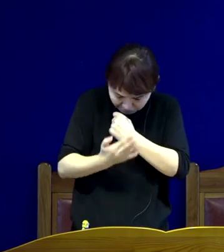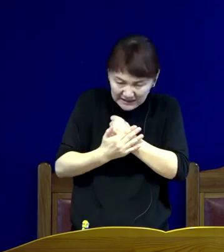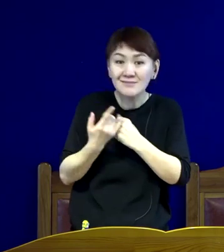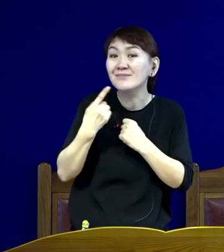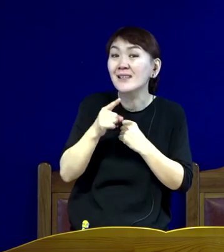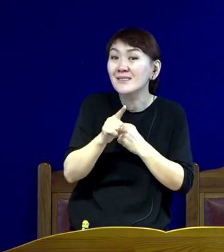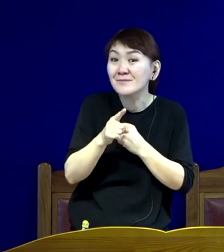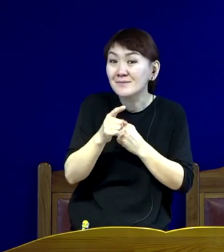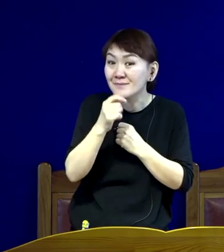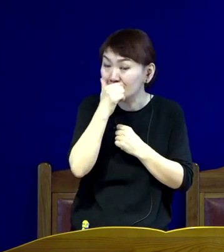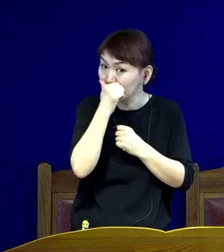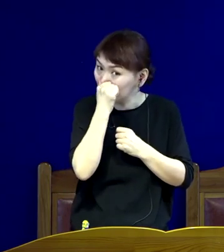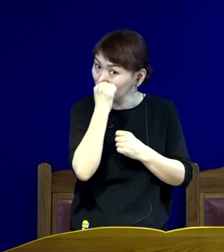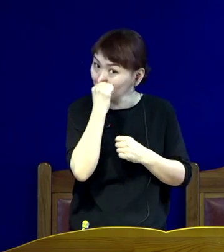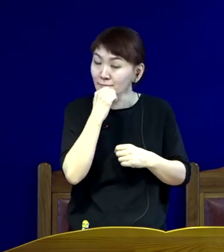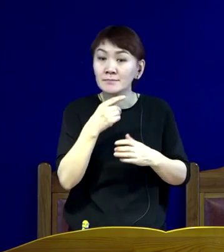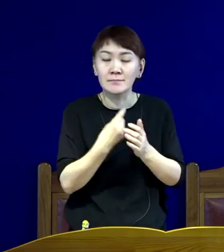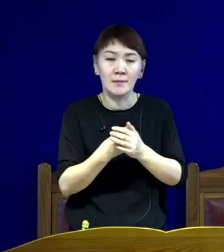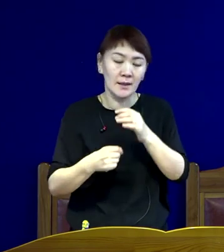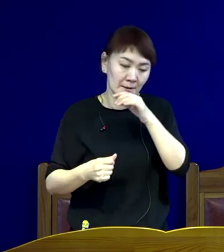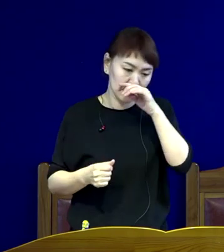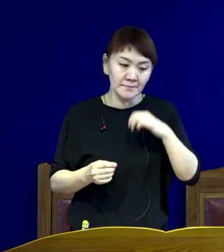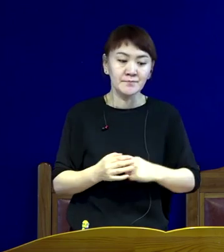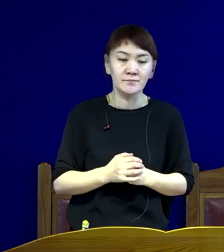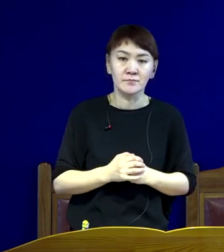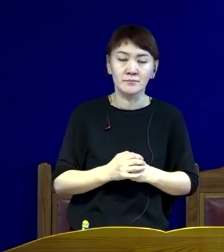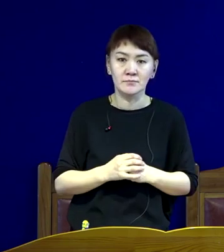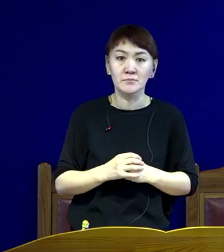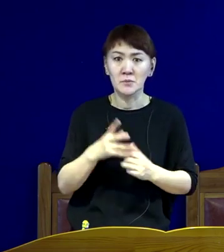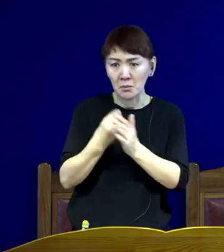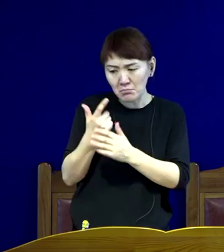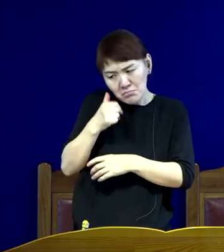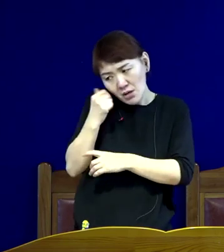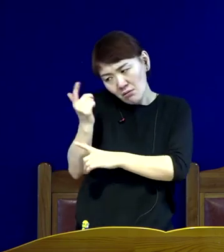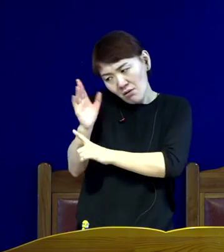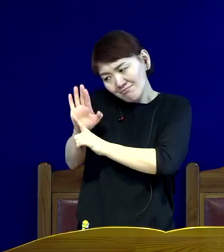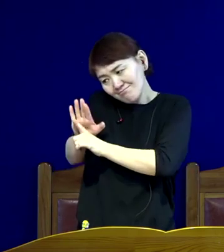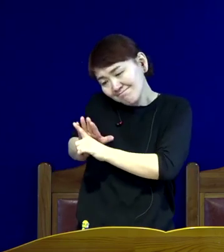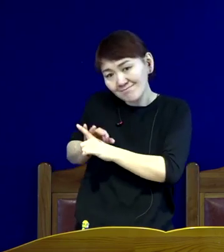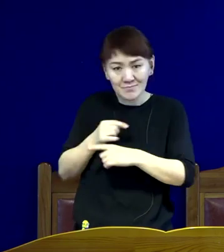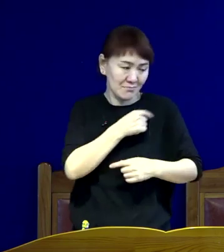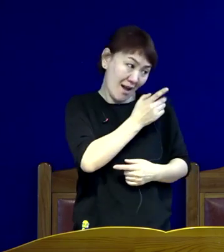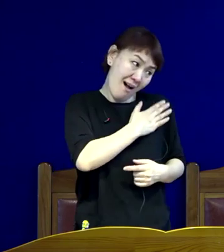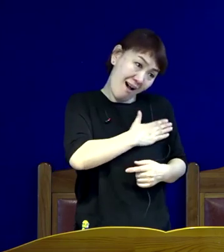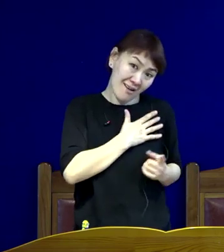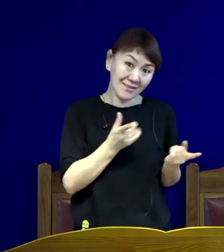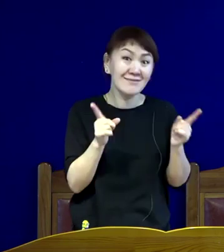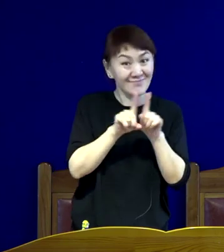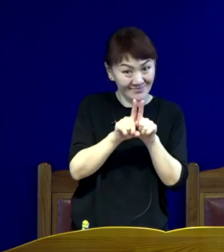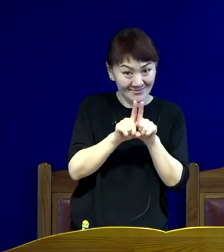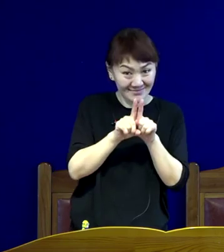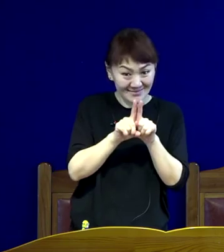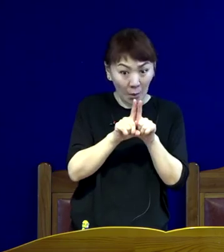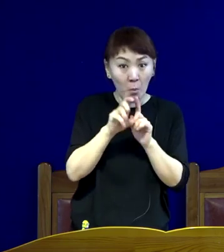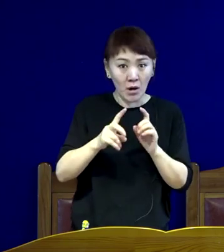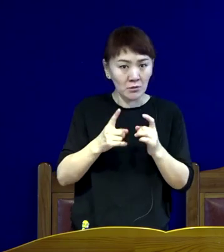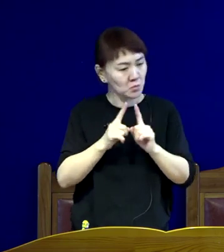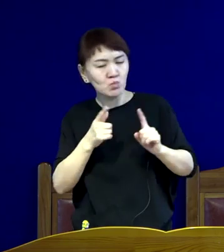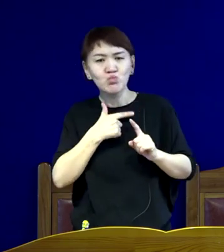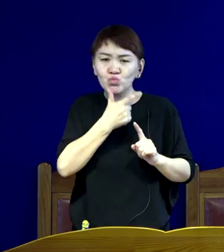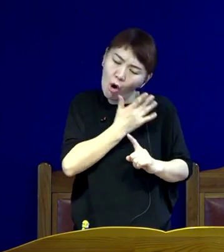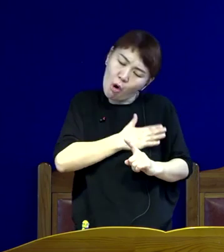Би биендээ сайн хайртай байх үед тустай унтъя гэсэн ч унтдгүй шүү дээ. Тэгэхээр сэтгэлд асуудал үүсчихээр тус тустай өрөөнд унтахаар